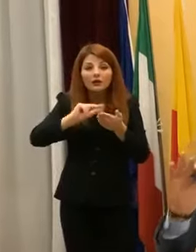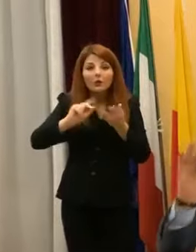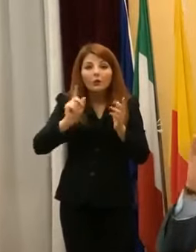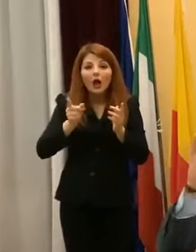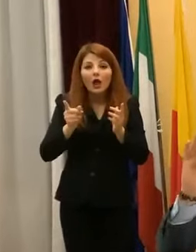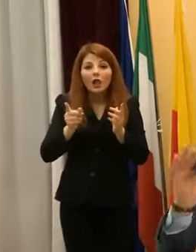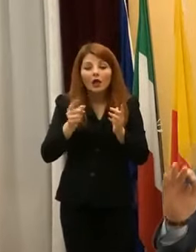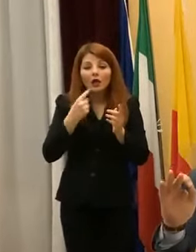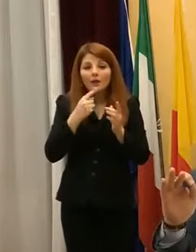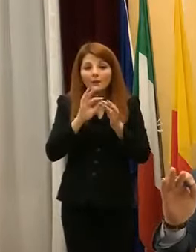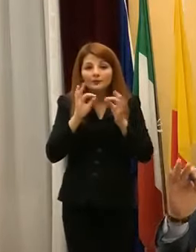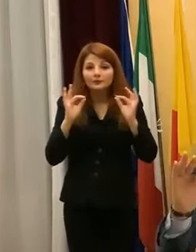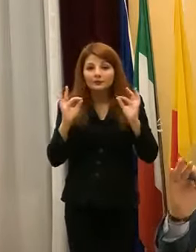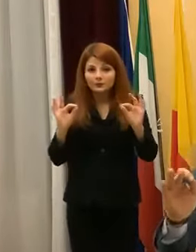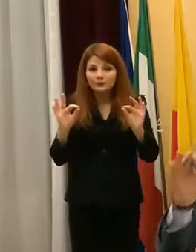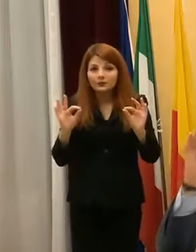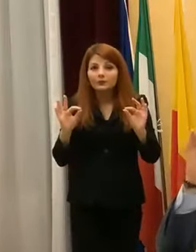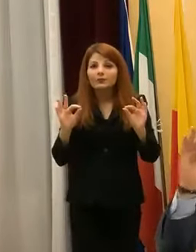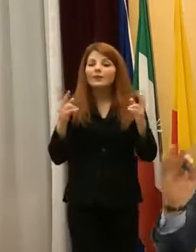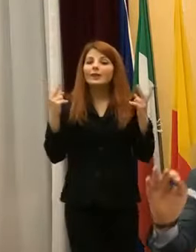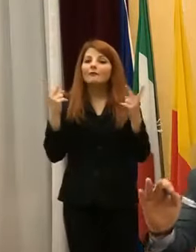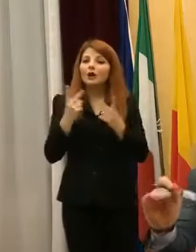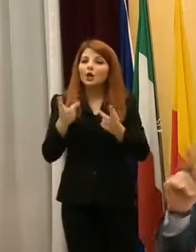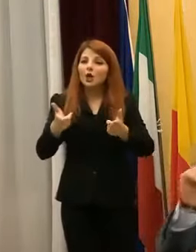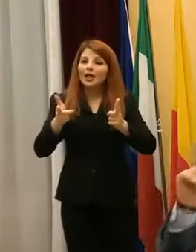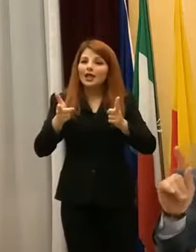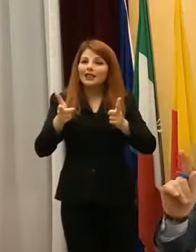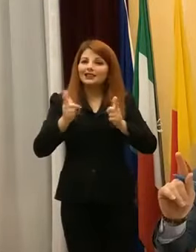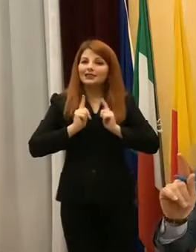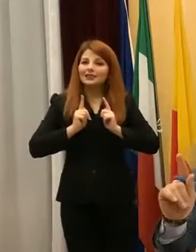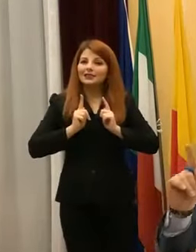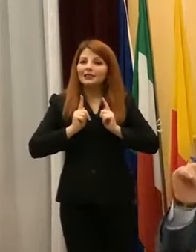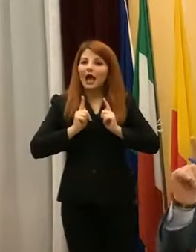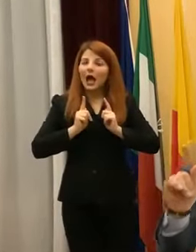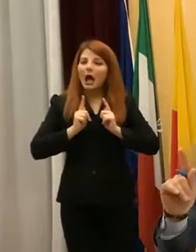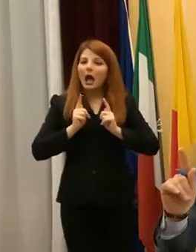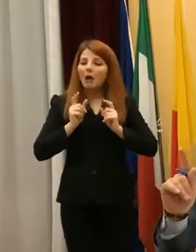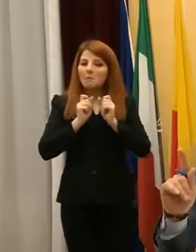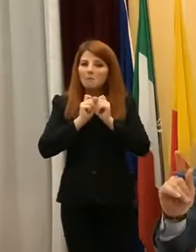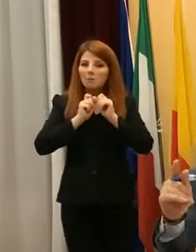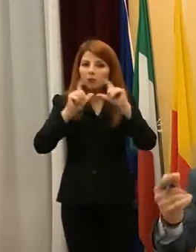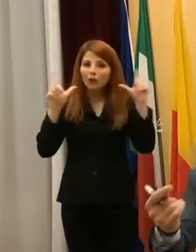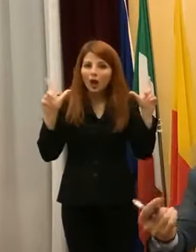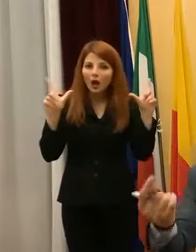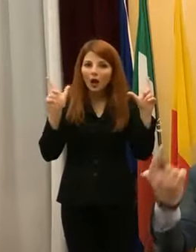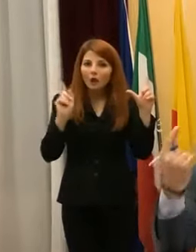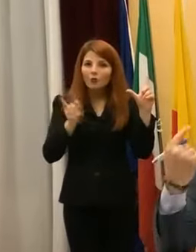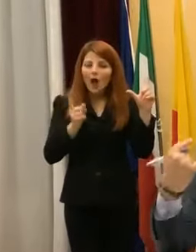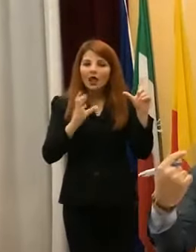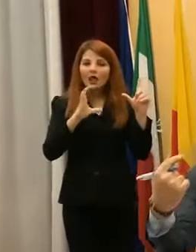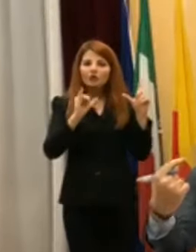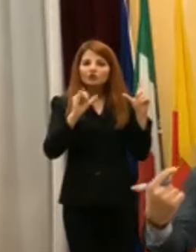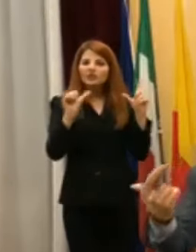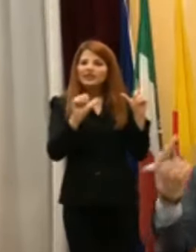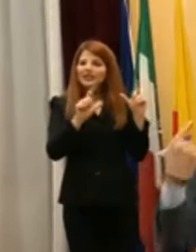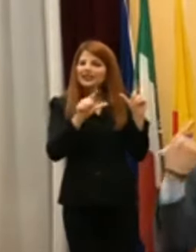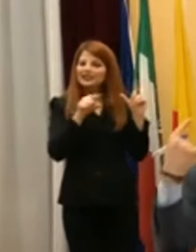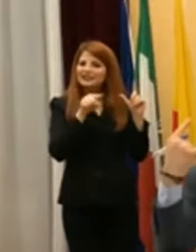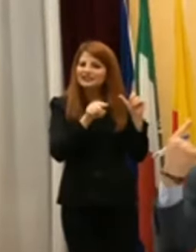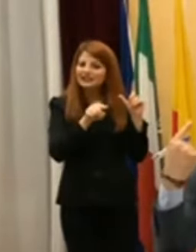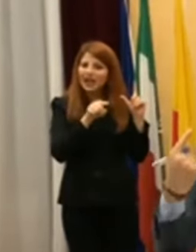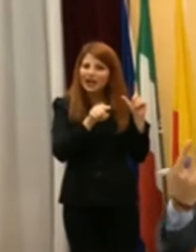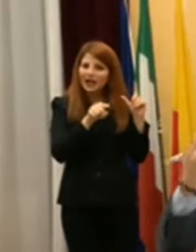Desta certa perplessità poi il fatto che la signoria vostra, cioè la CISL, non realizzi sulla inopportunità di